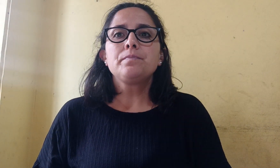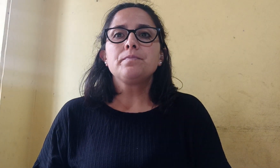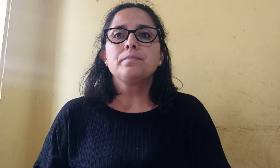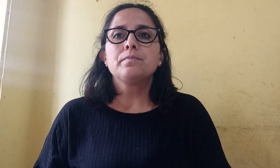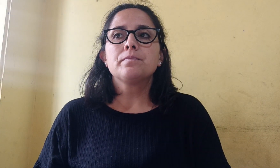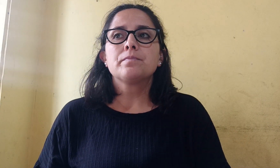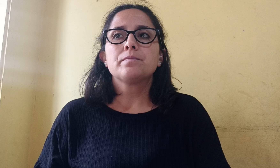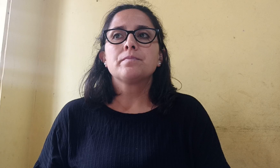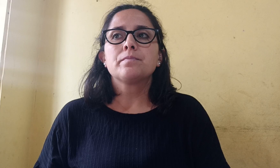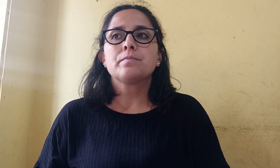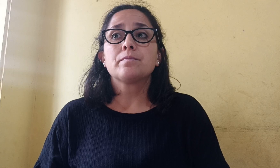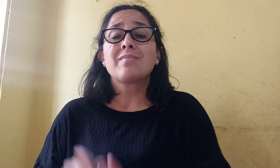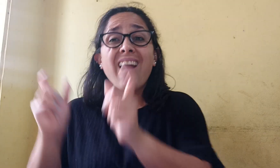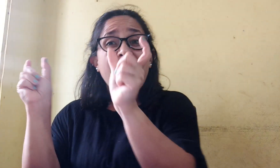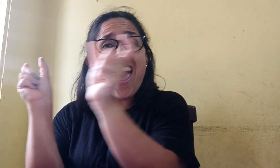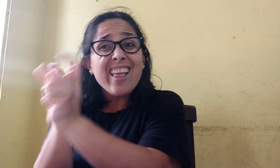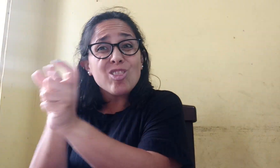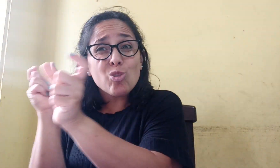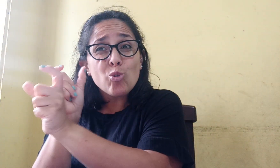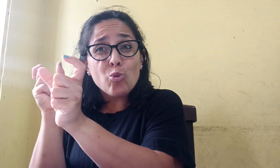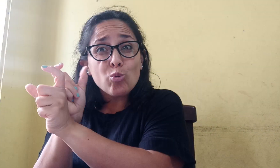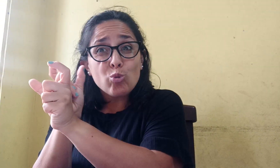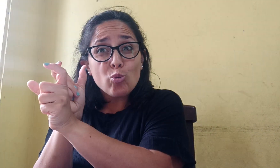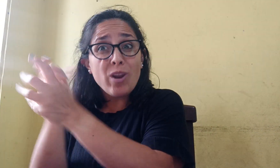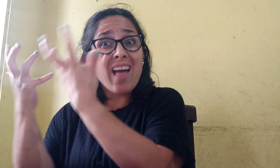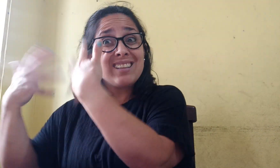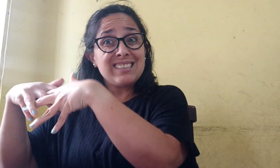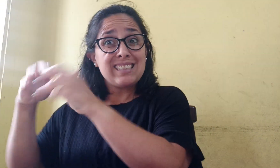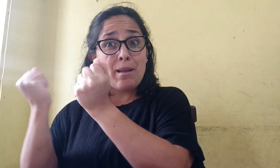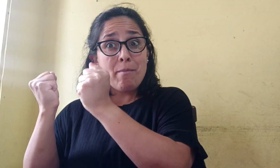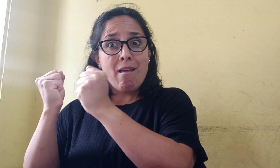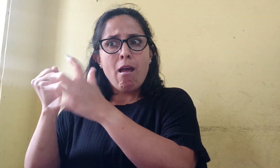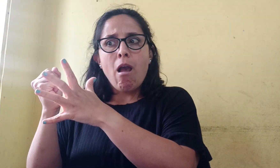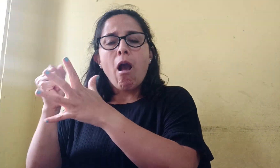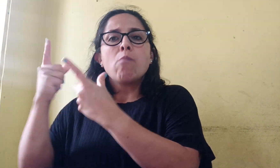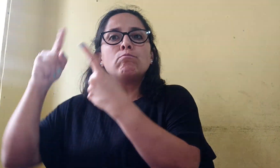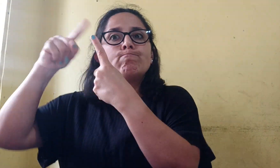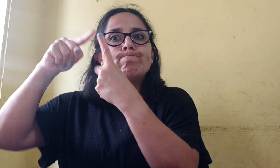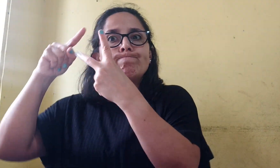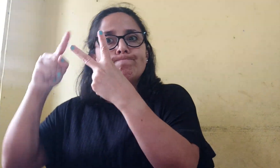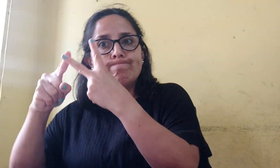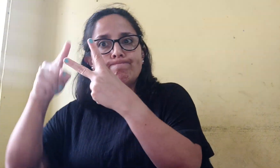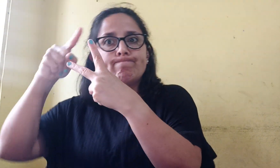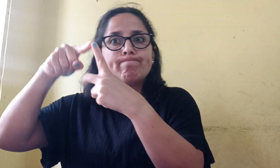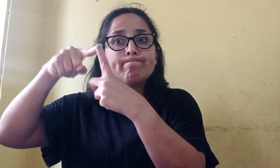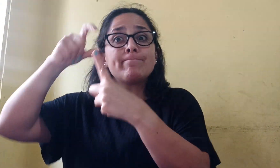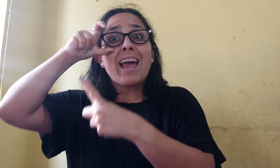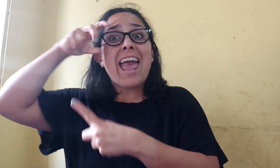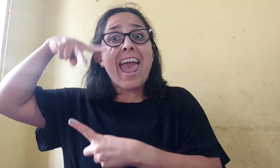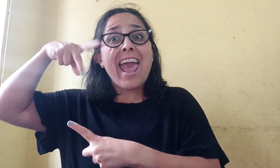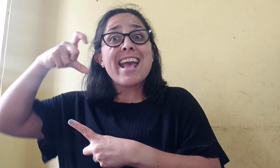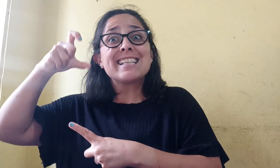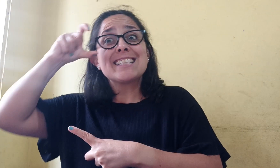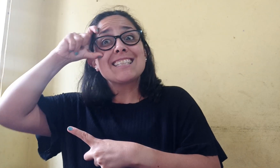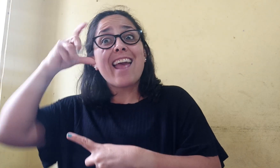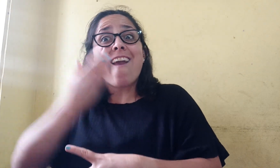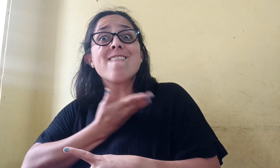Dentro de las estructuras principales del sistema nervioso tenemos el encéfalo, que es esta masa del sistema nervioso que